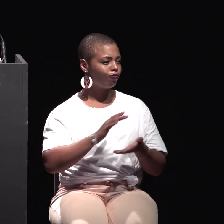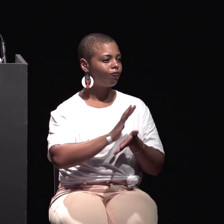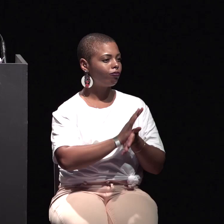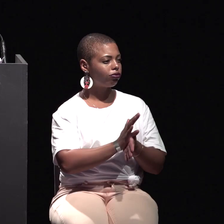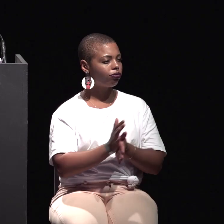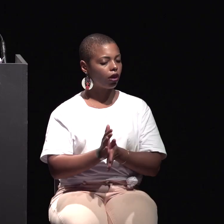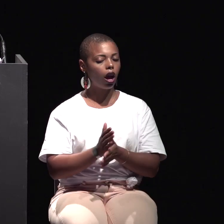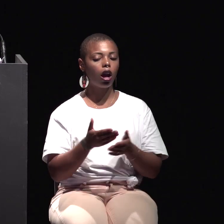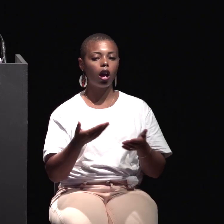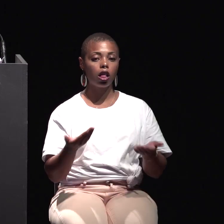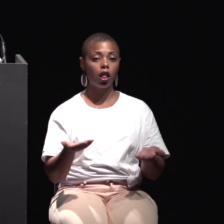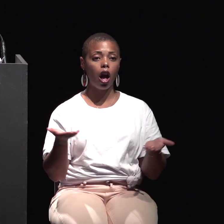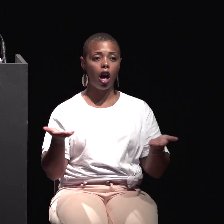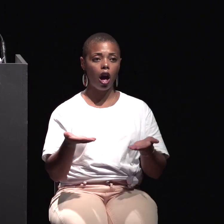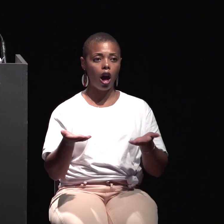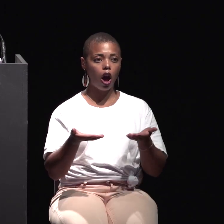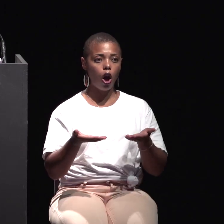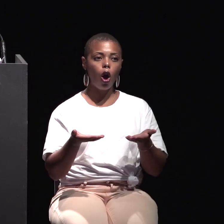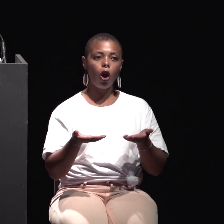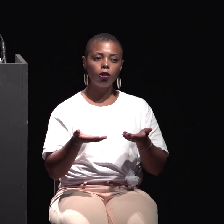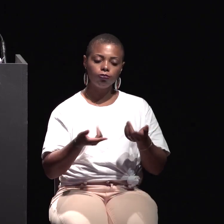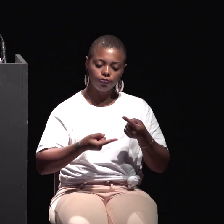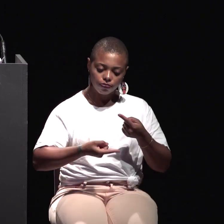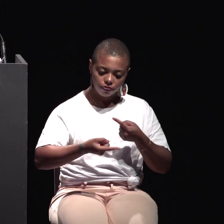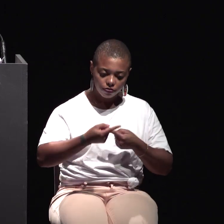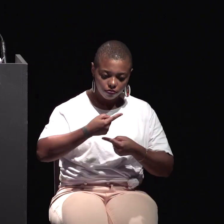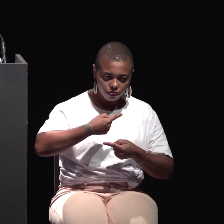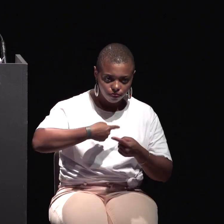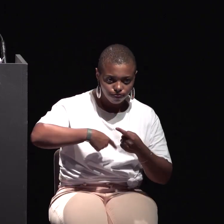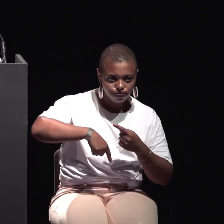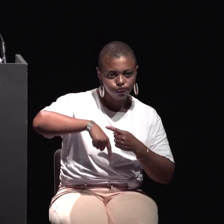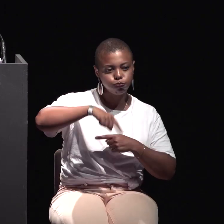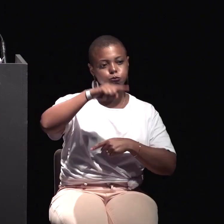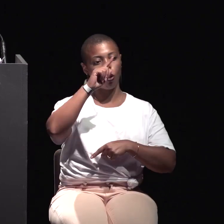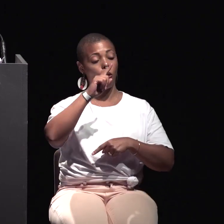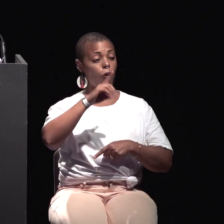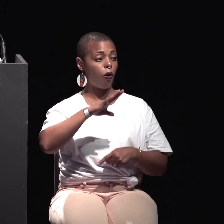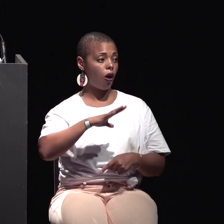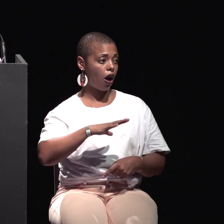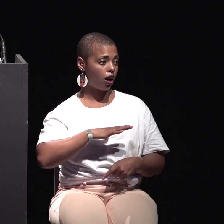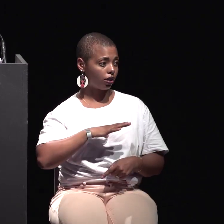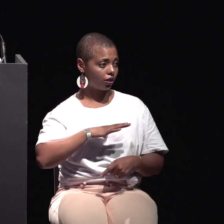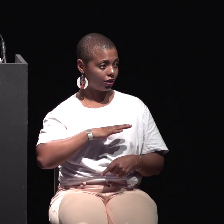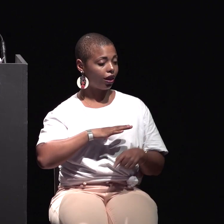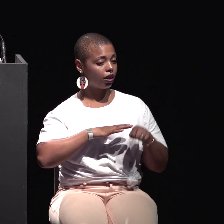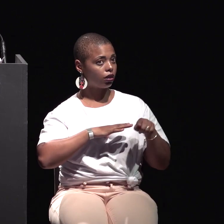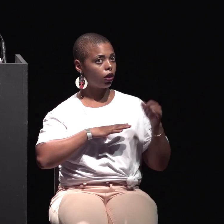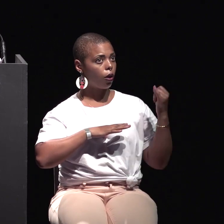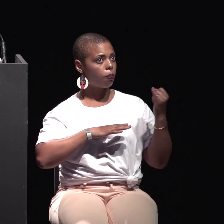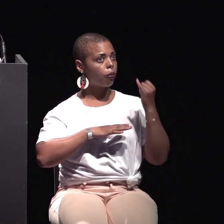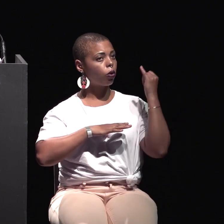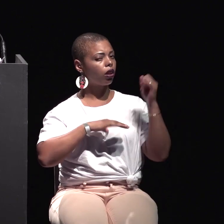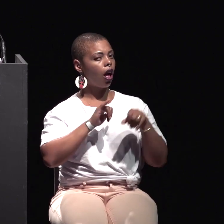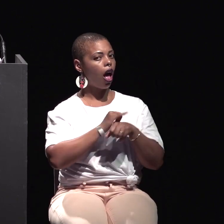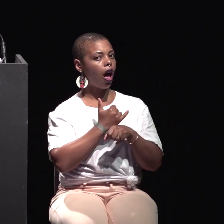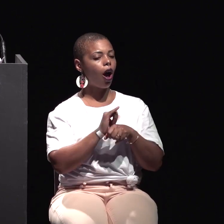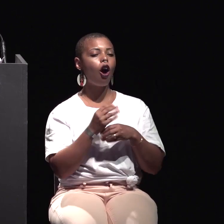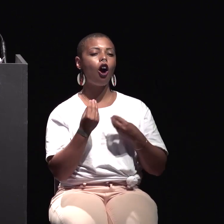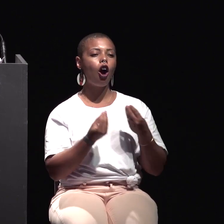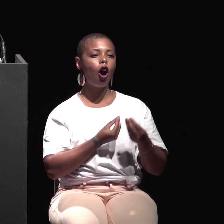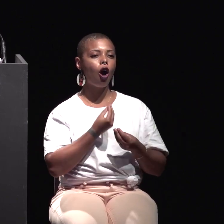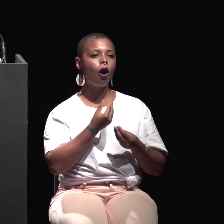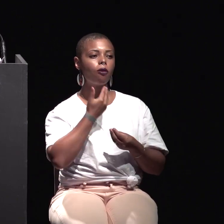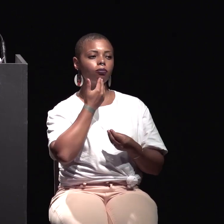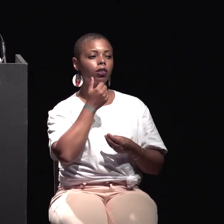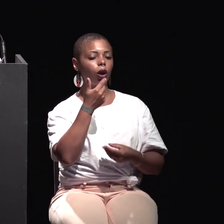na reconstrução das cidades, uma estratégia importante foi investir,